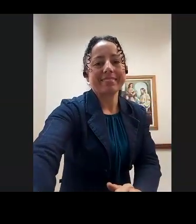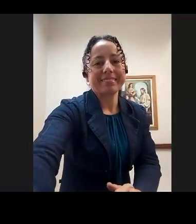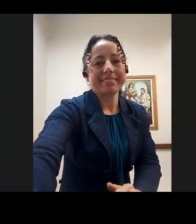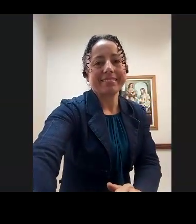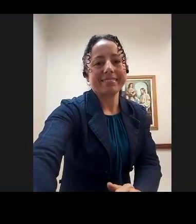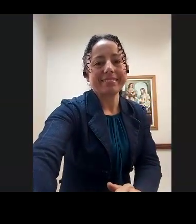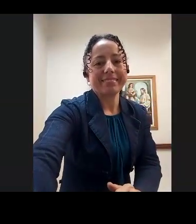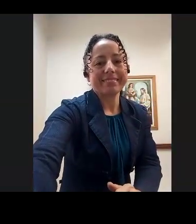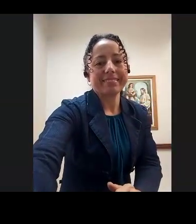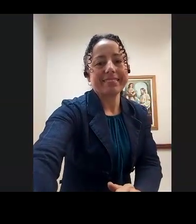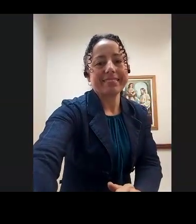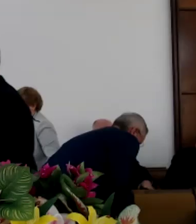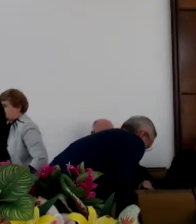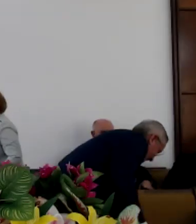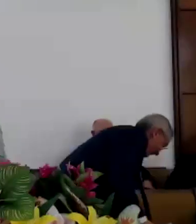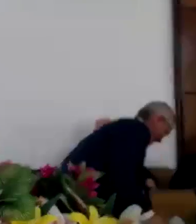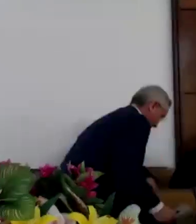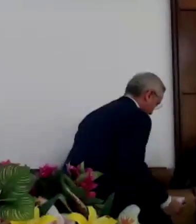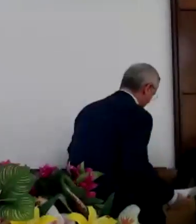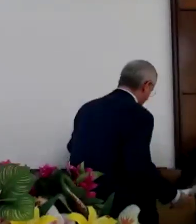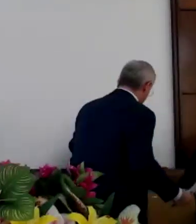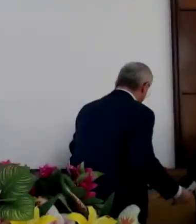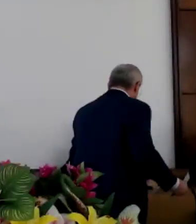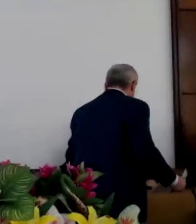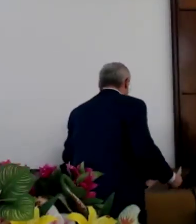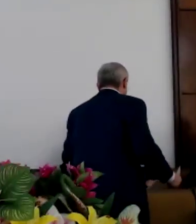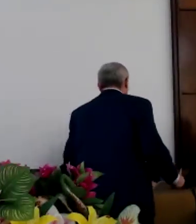Obrigado.